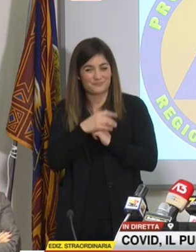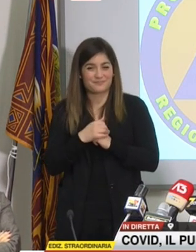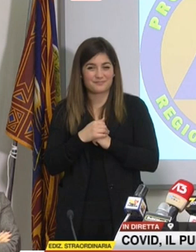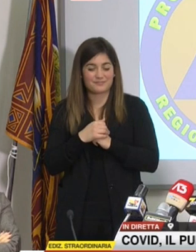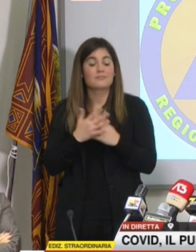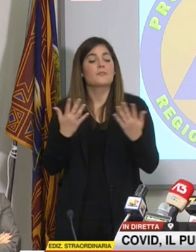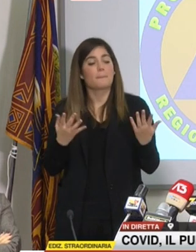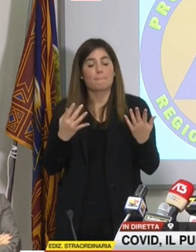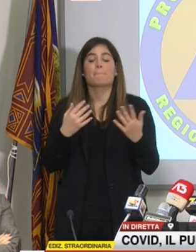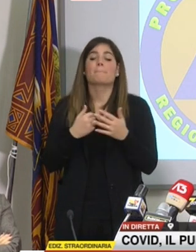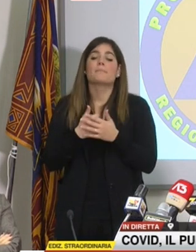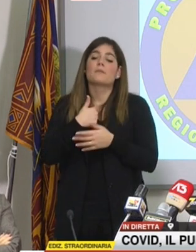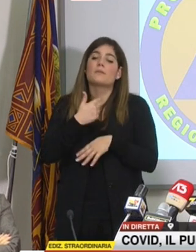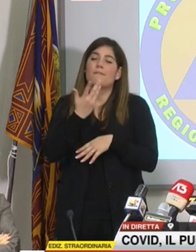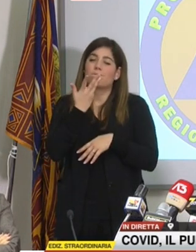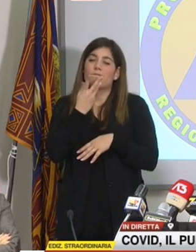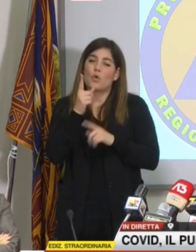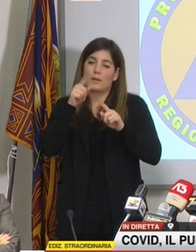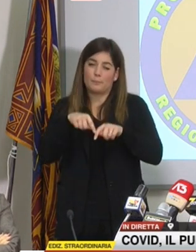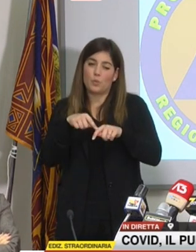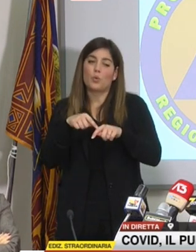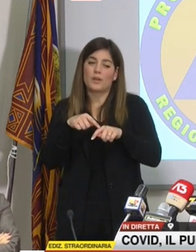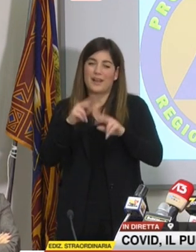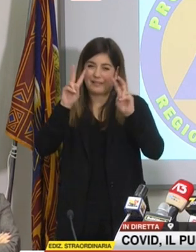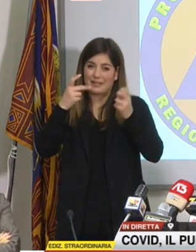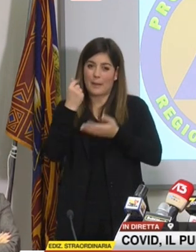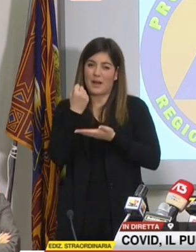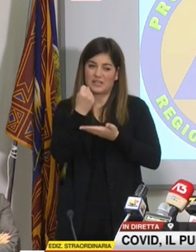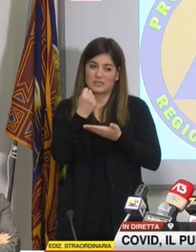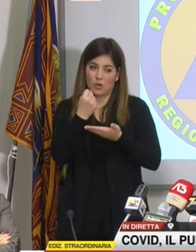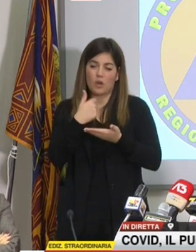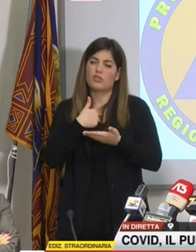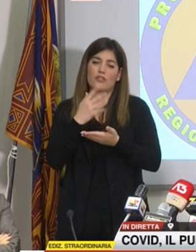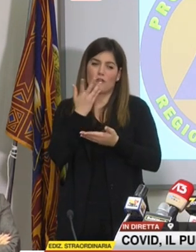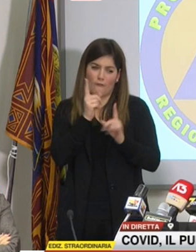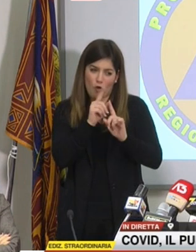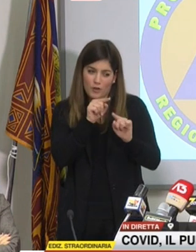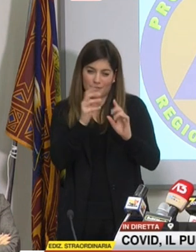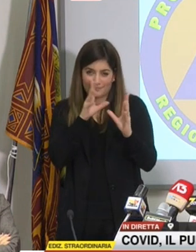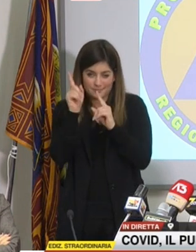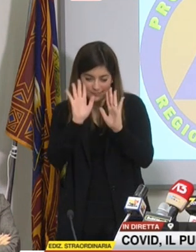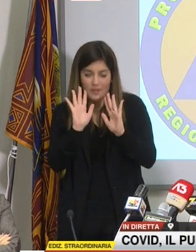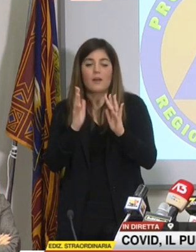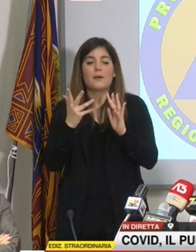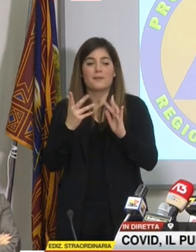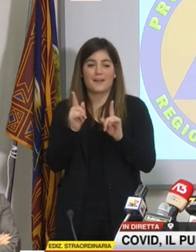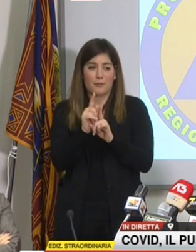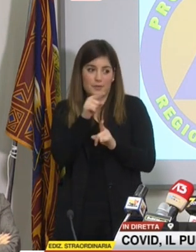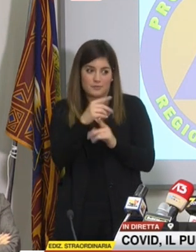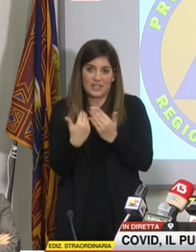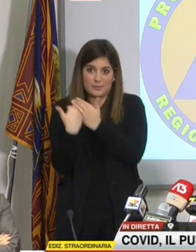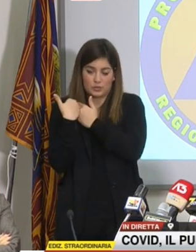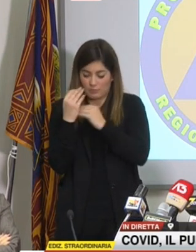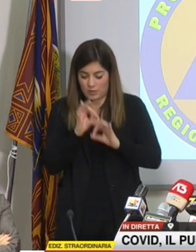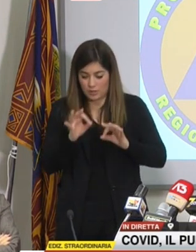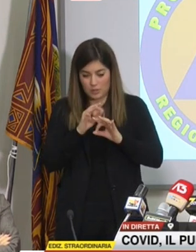Presidente, volevo tornare anch'io sulla questione dei ristori, no, non per essere frainteso, ecco, sì. Ma lei non ha alcuna responsabilità, nel senso che il governo